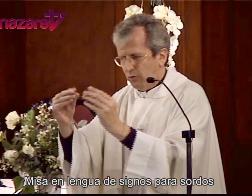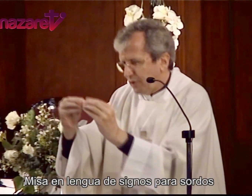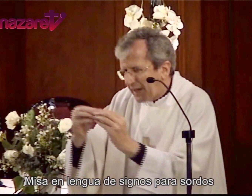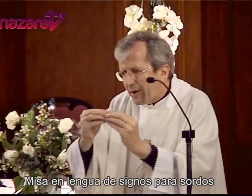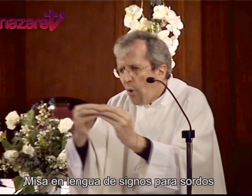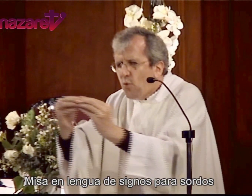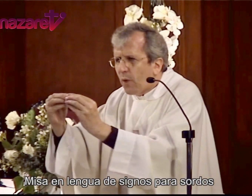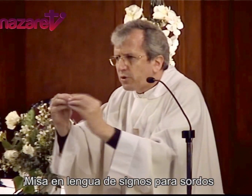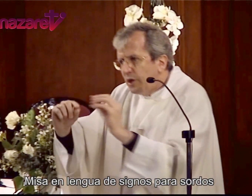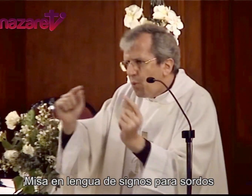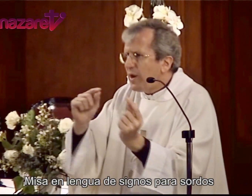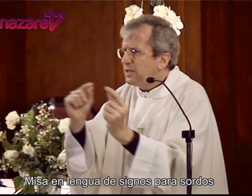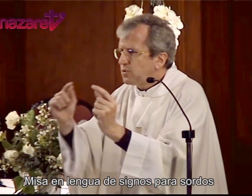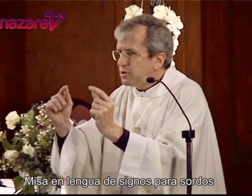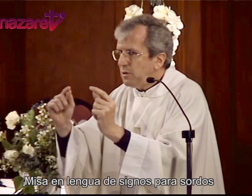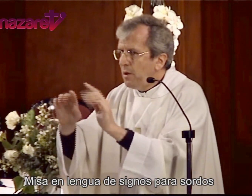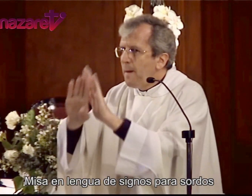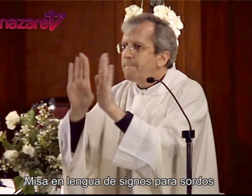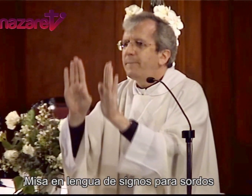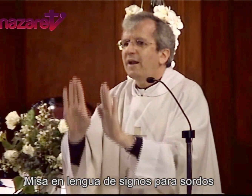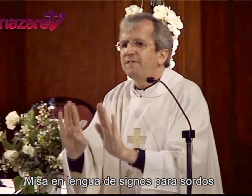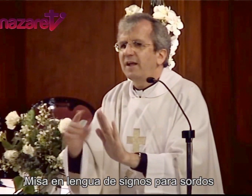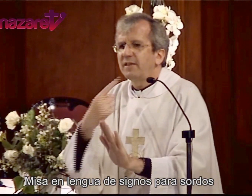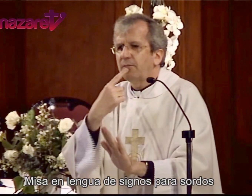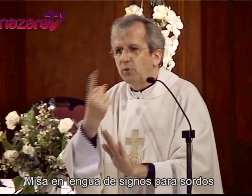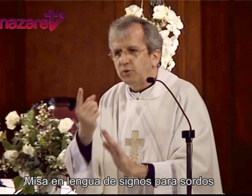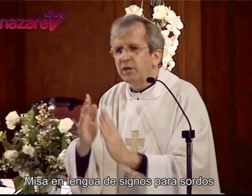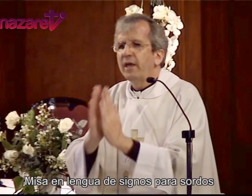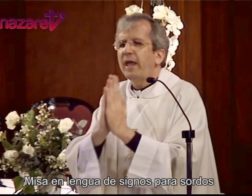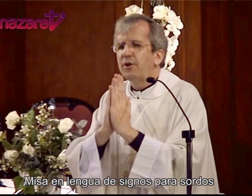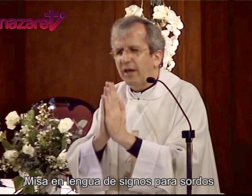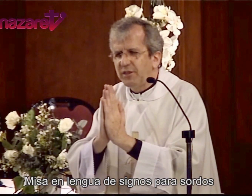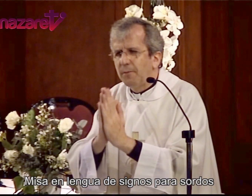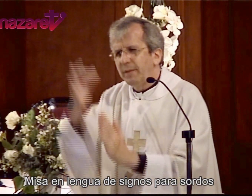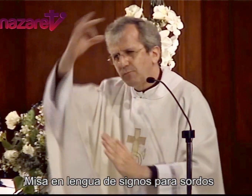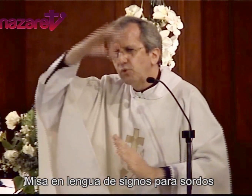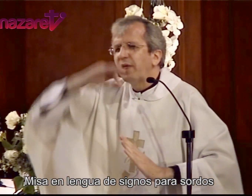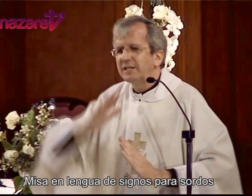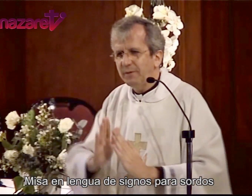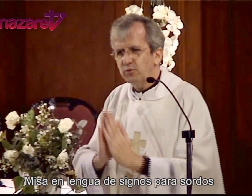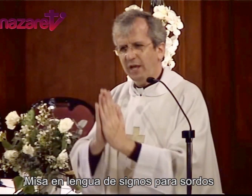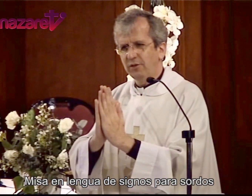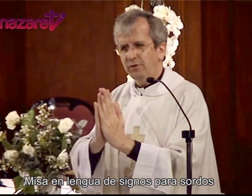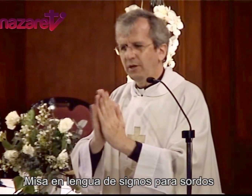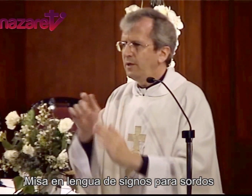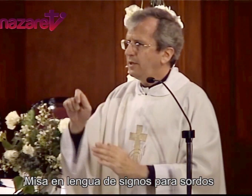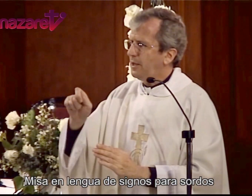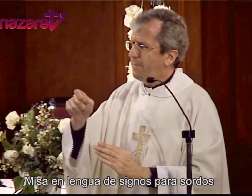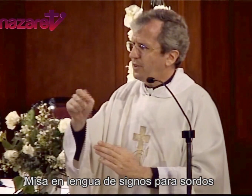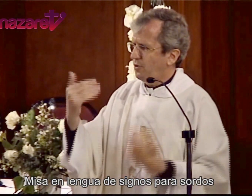Tiene que haber Un acuerdo Una discusión Para al final Decir Bueno pues En oración Pedimos luz Al Espíritu Santo Y Pedro